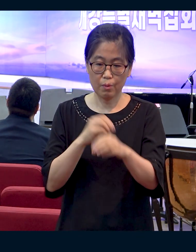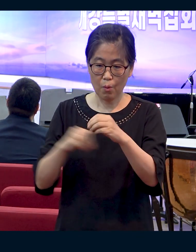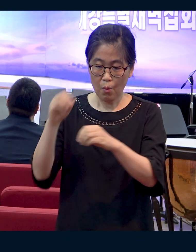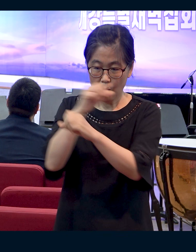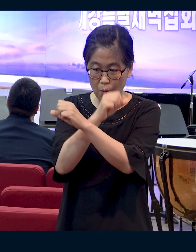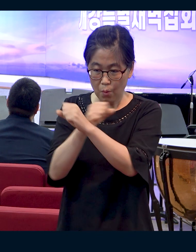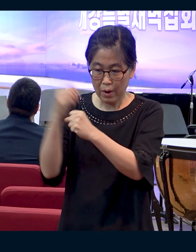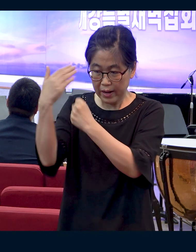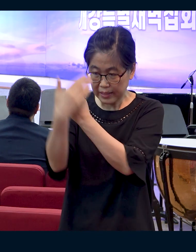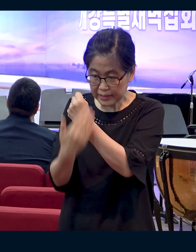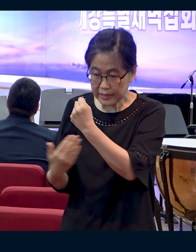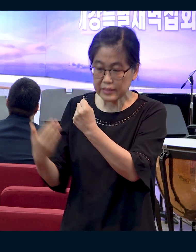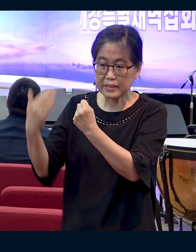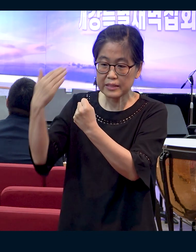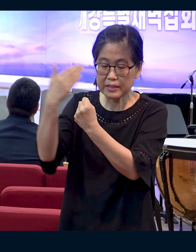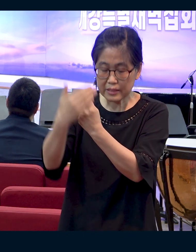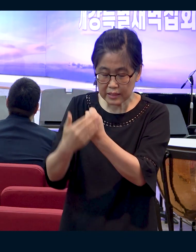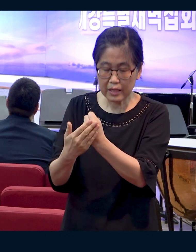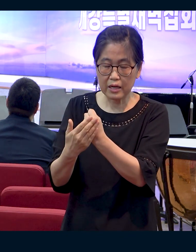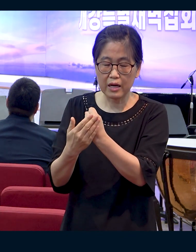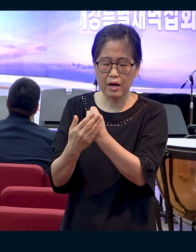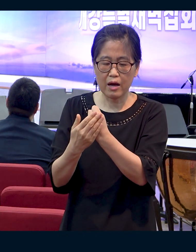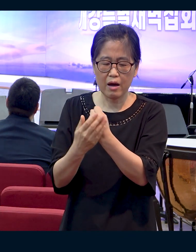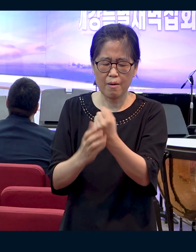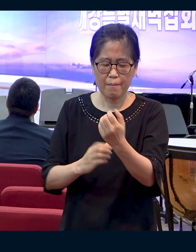완전히 꼬꾸라지고 깨지고 은혜를 체험한 거예요.